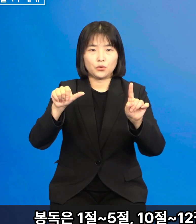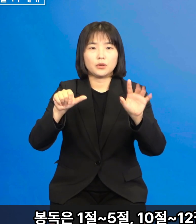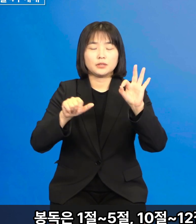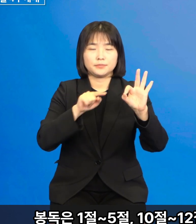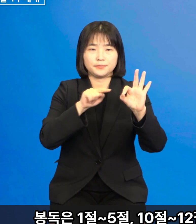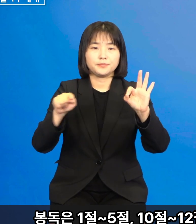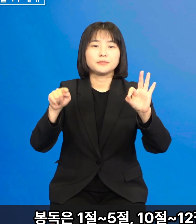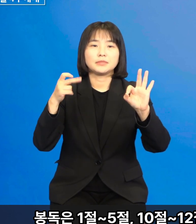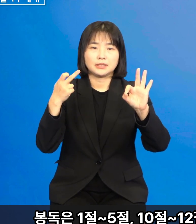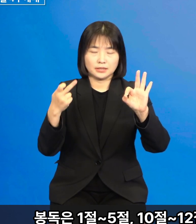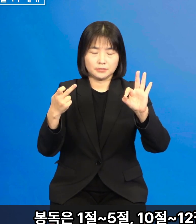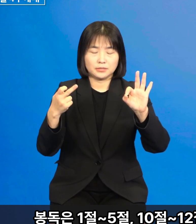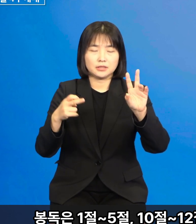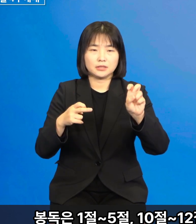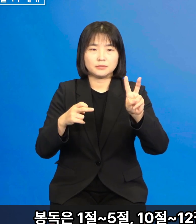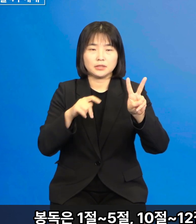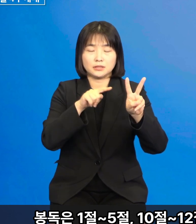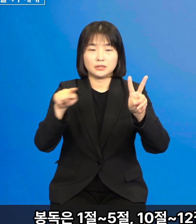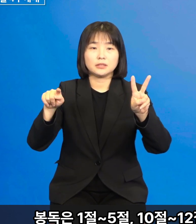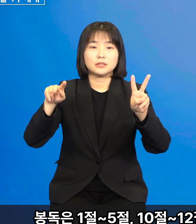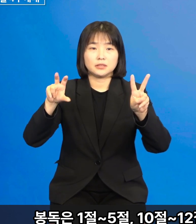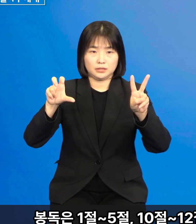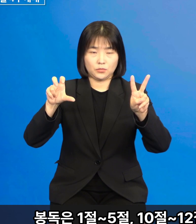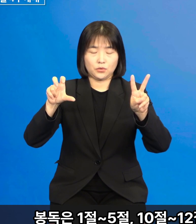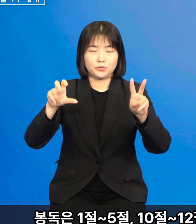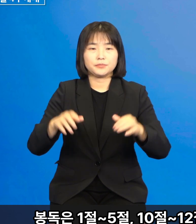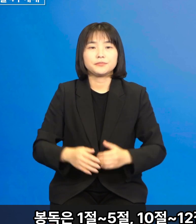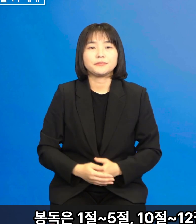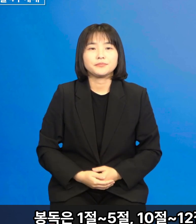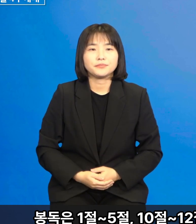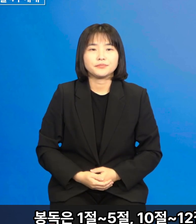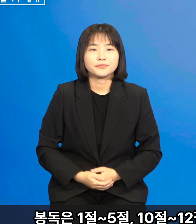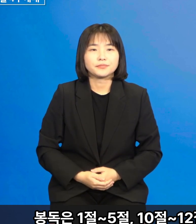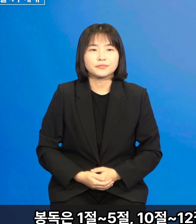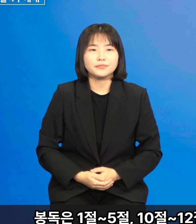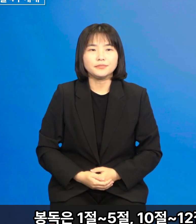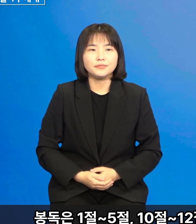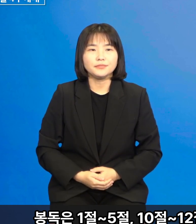5절, 10절에서 12절, 22절에서 25절까지만 하겠습니다.